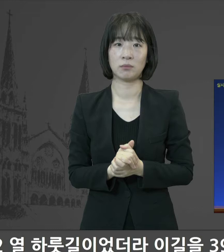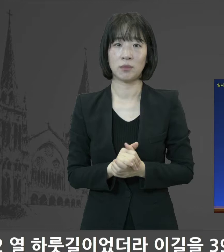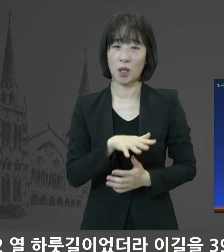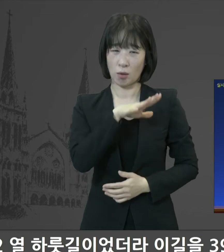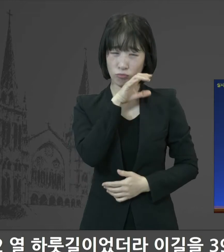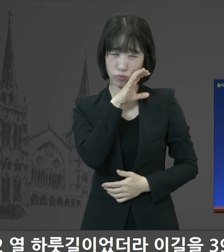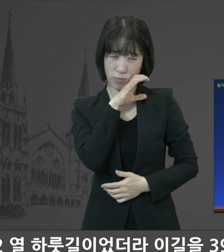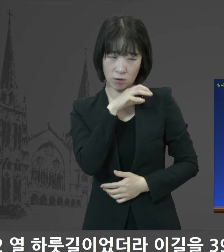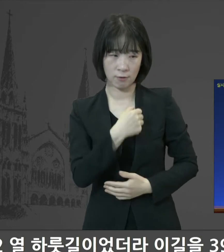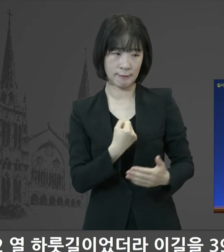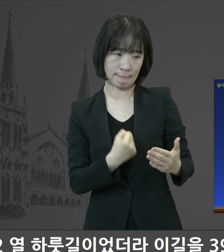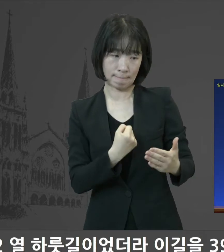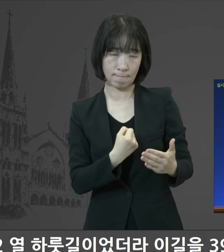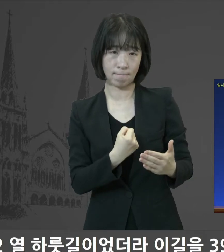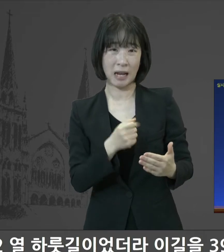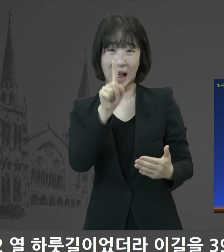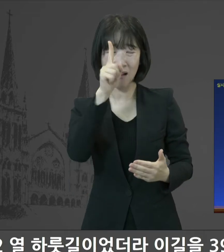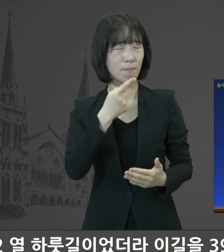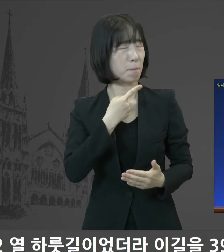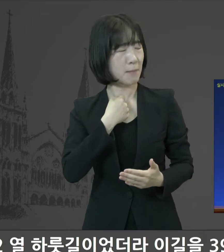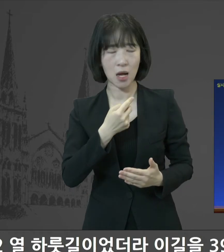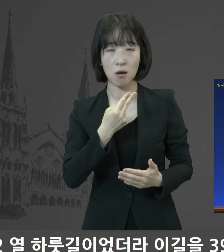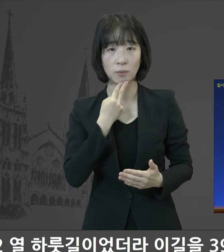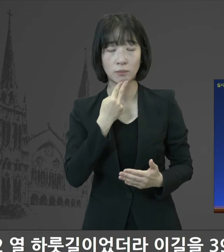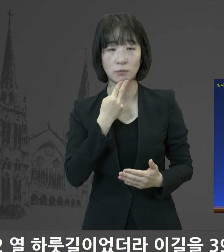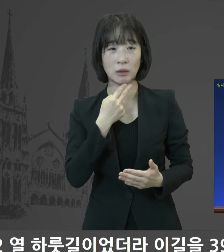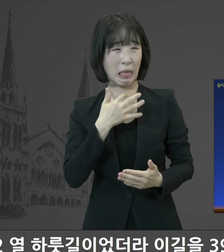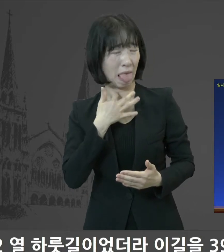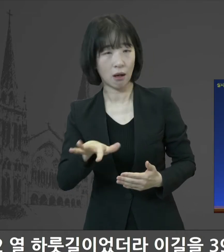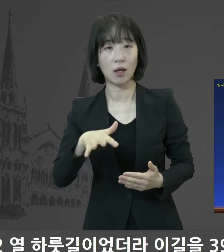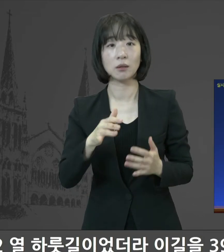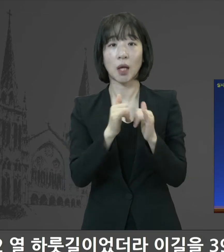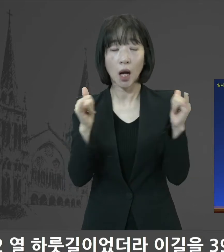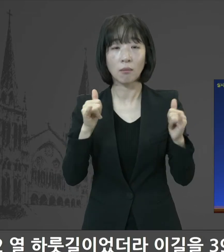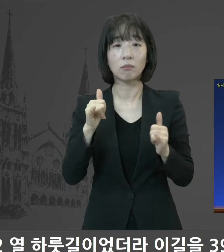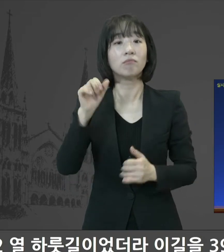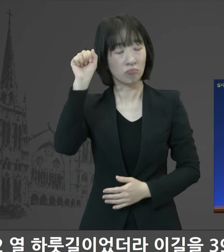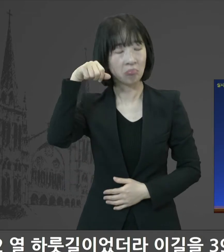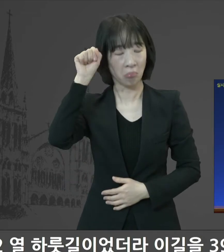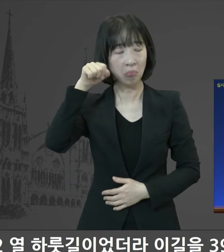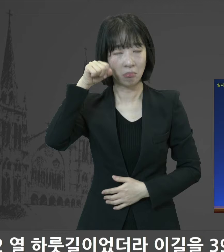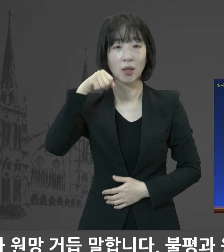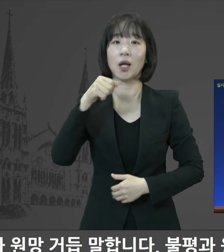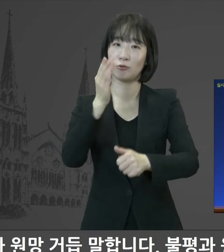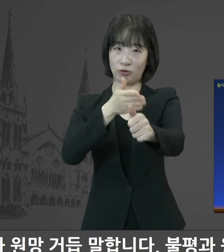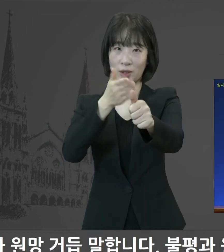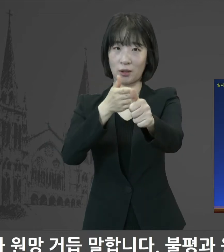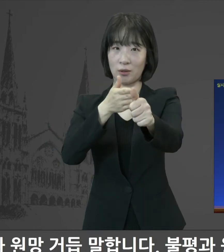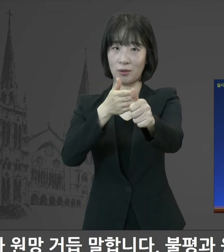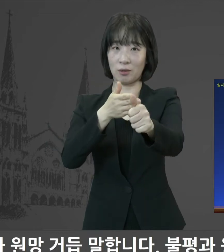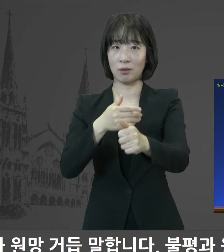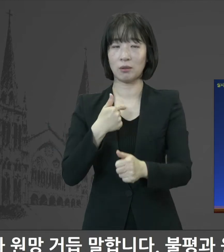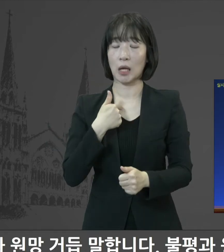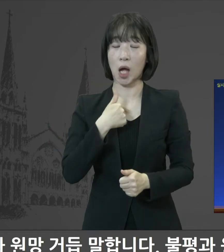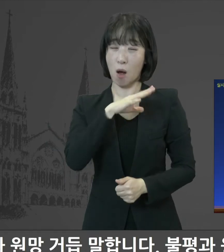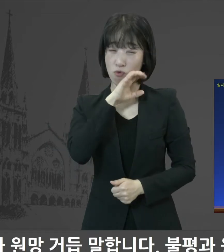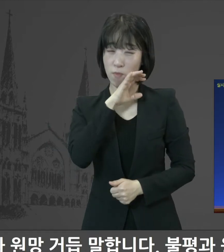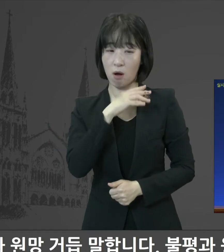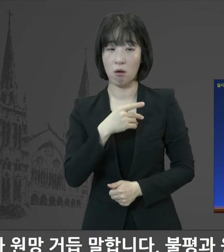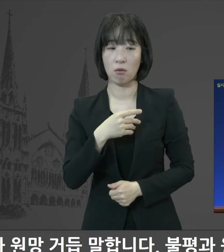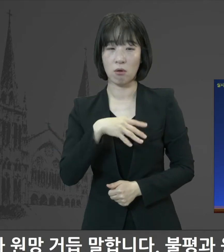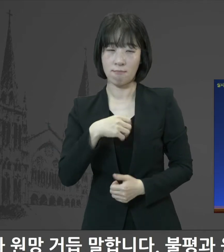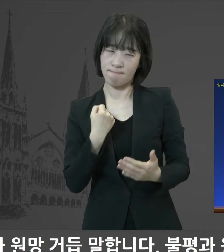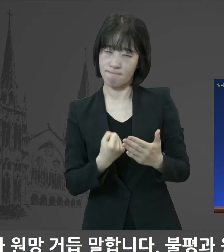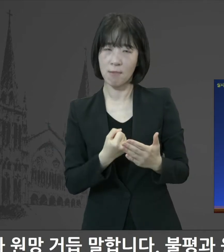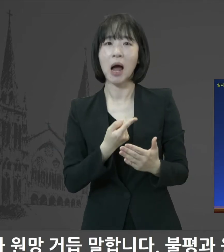한 번도 없으셨던 분, 자신 있게 끄덕끄덕 한번 해보시기 바랍니다. 없으실 겁니다. 저도